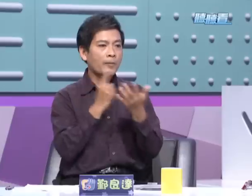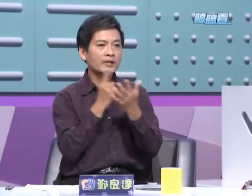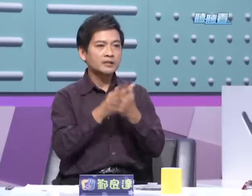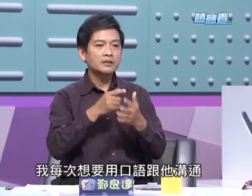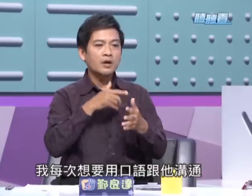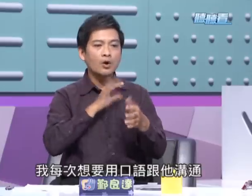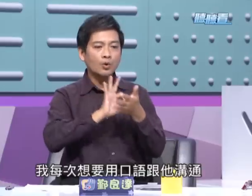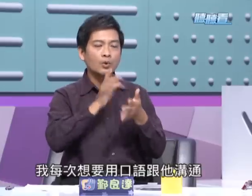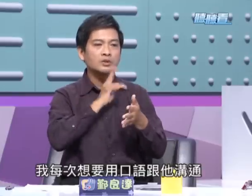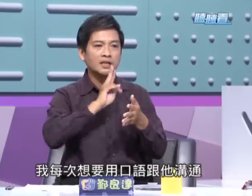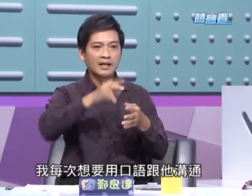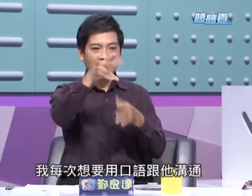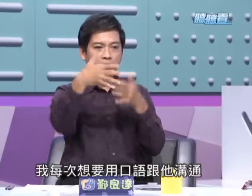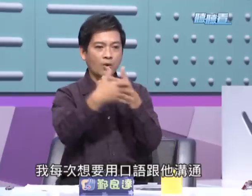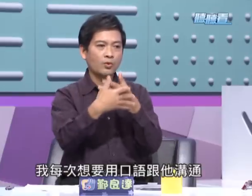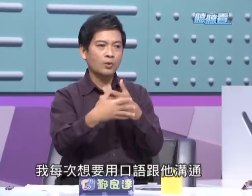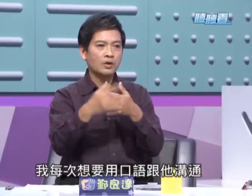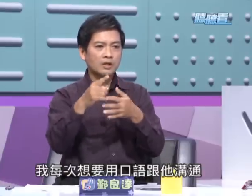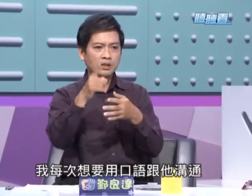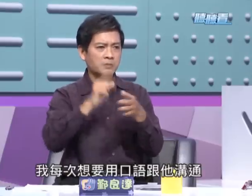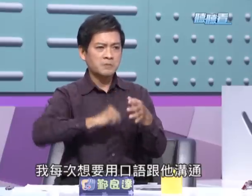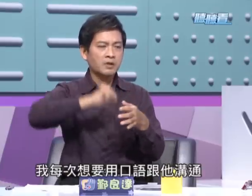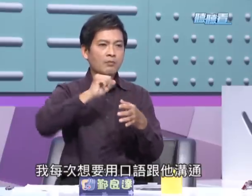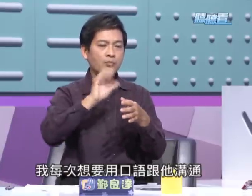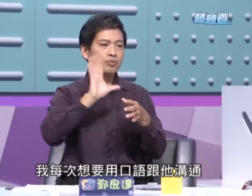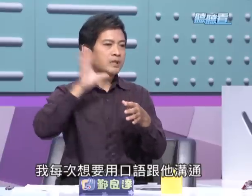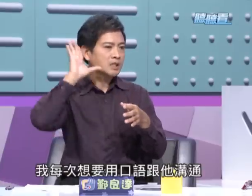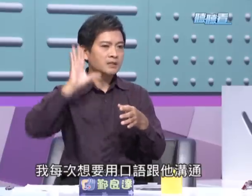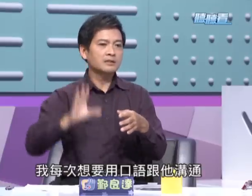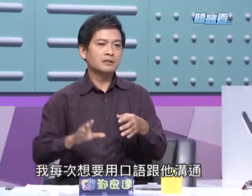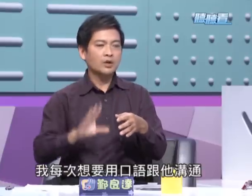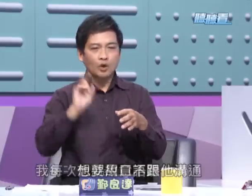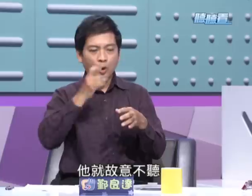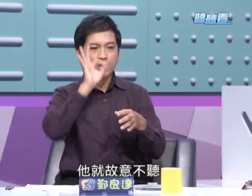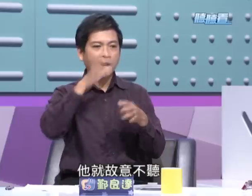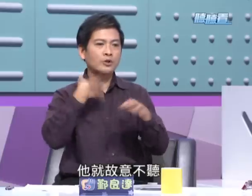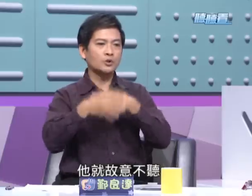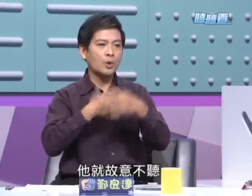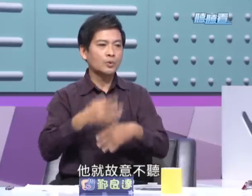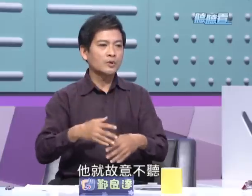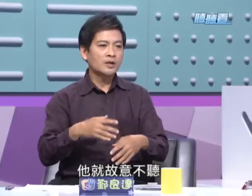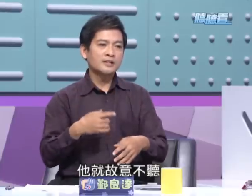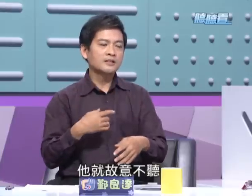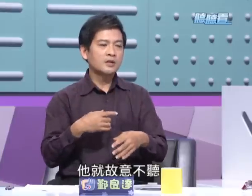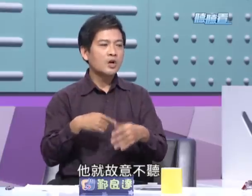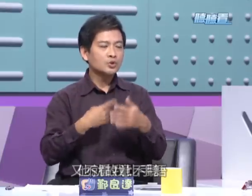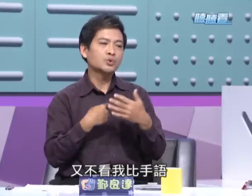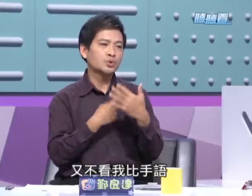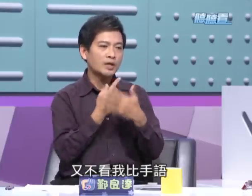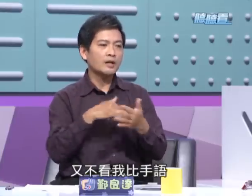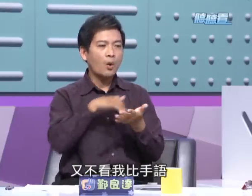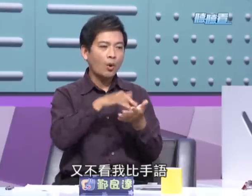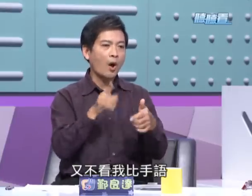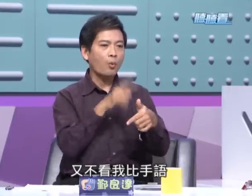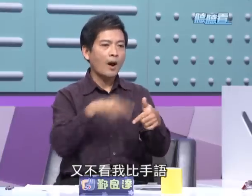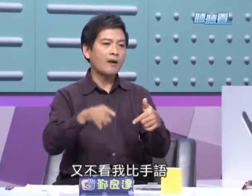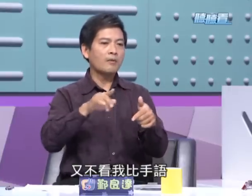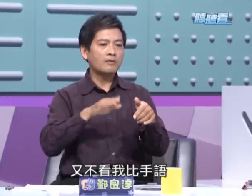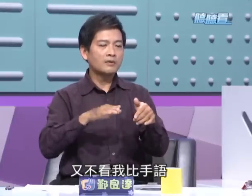我每次啊想要用口语跟他沟通，他就故意不听，又不看我比手语，最